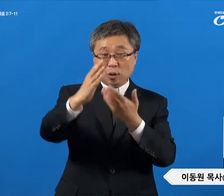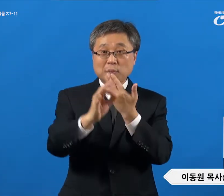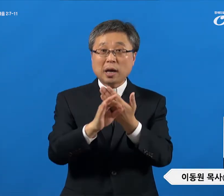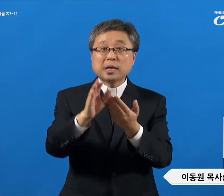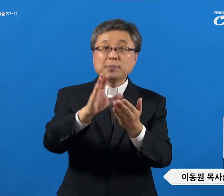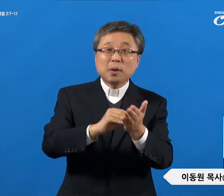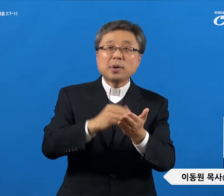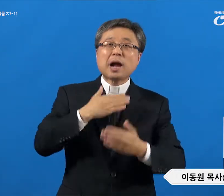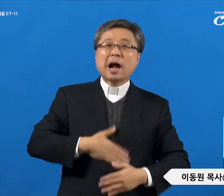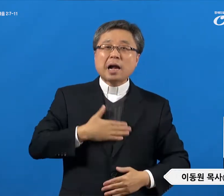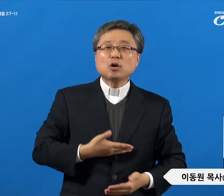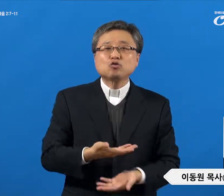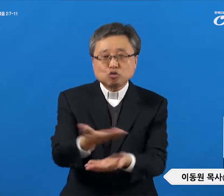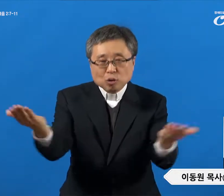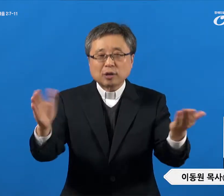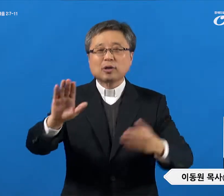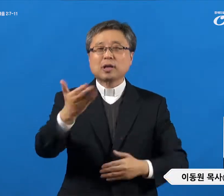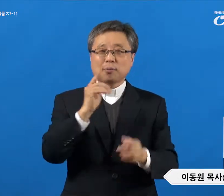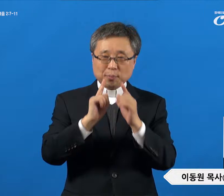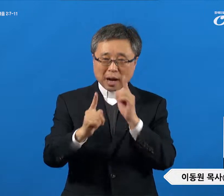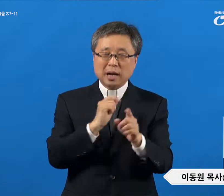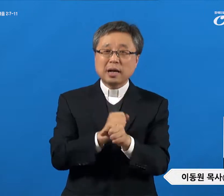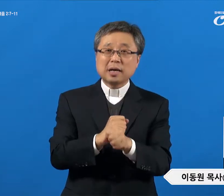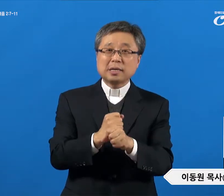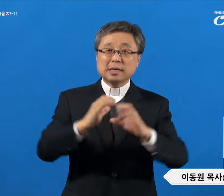한다는 것이에요. 이게 세상 비밀과 하나님의 비밀이 달라요.